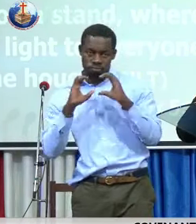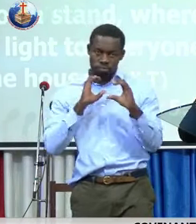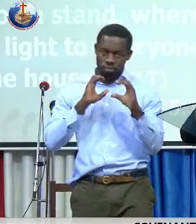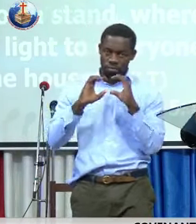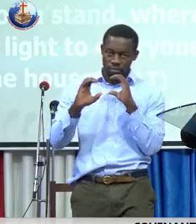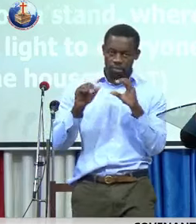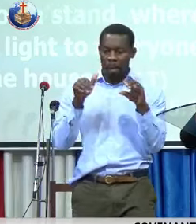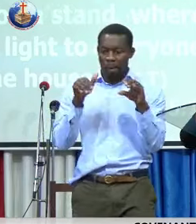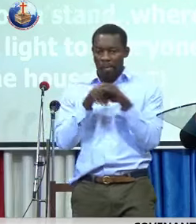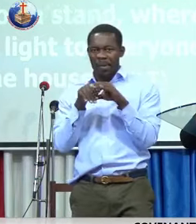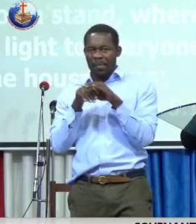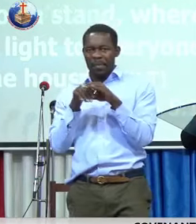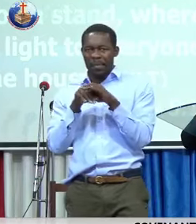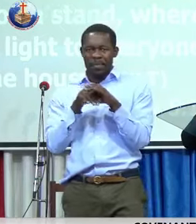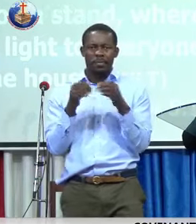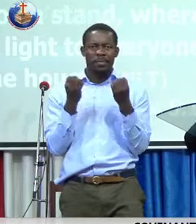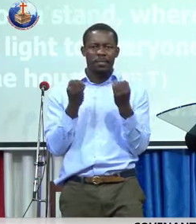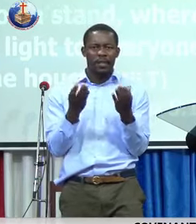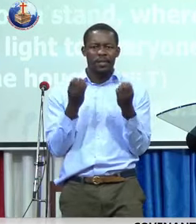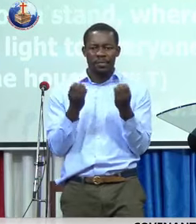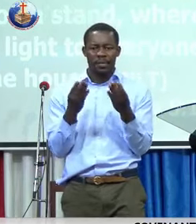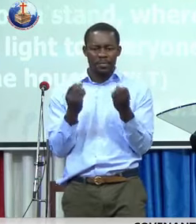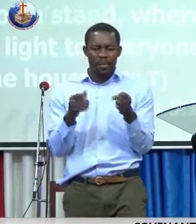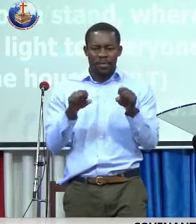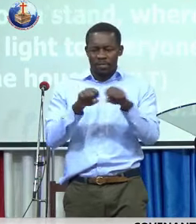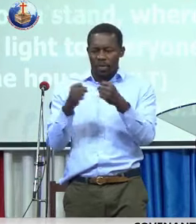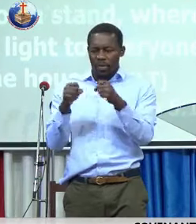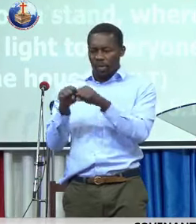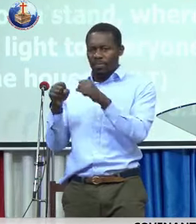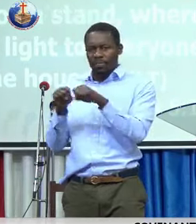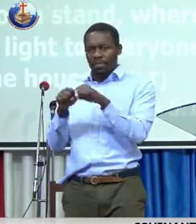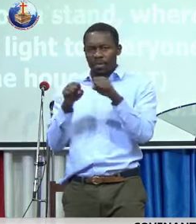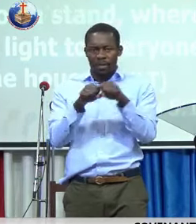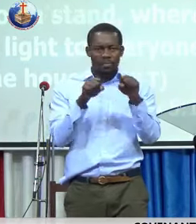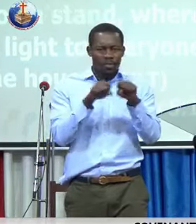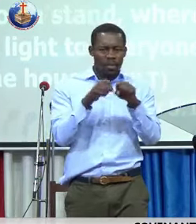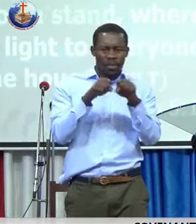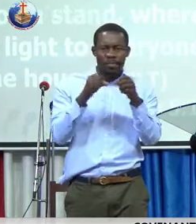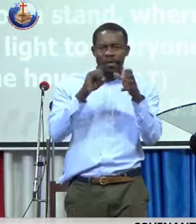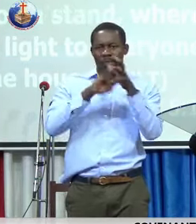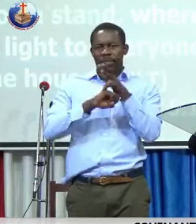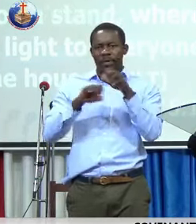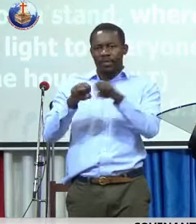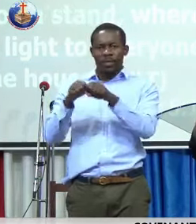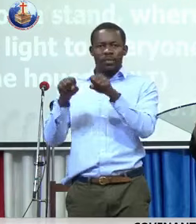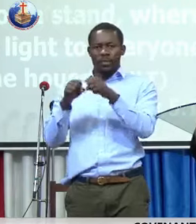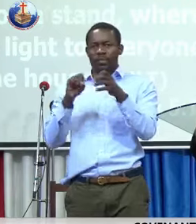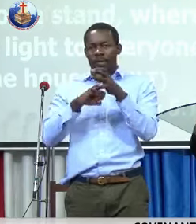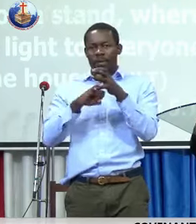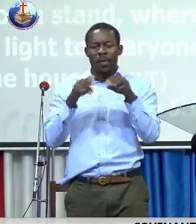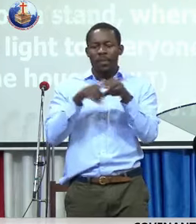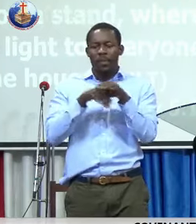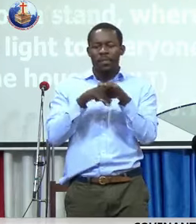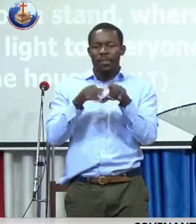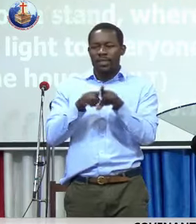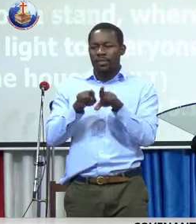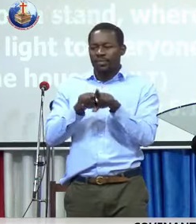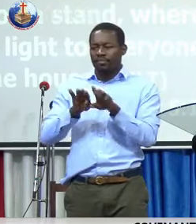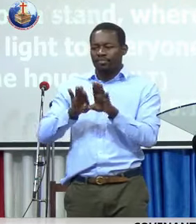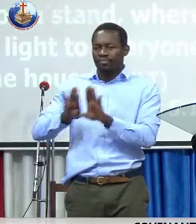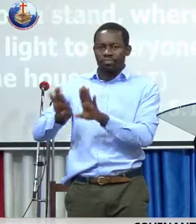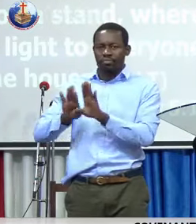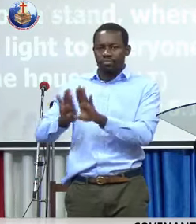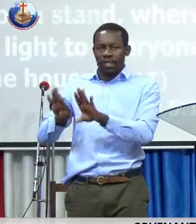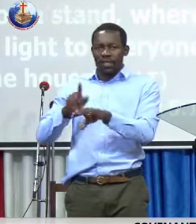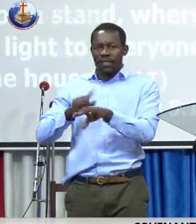from broken homes. Huwa natangamana na watu wengi kutoka kwa ndoa zilizovunjika. So many people who were neglected when they were meant